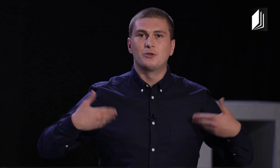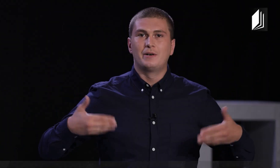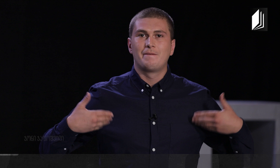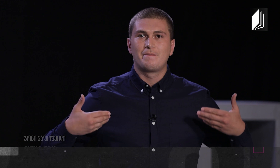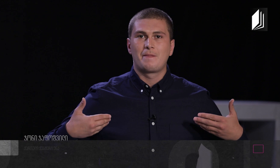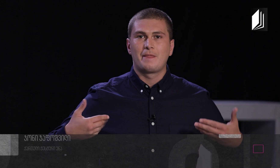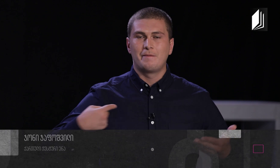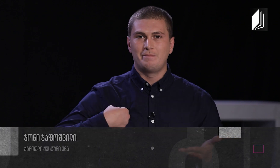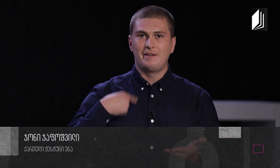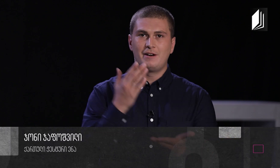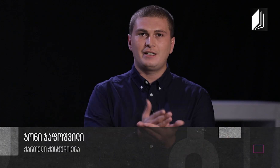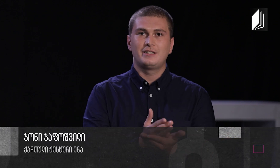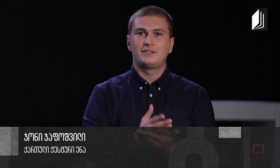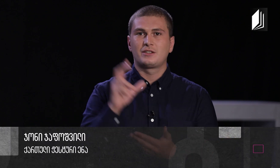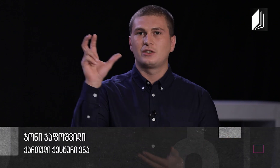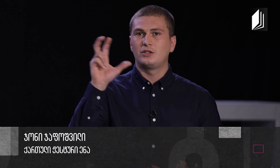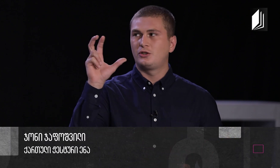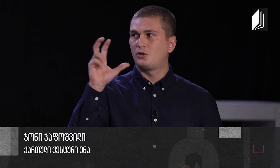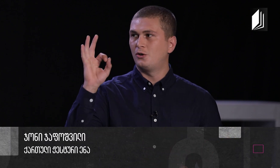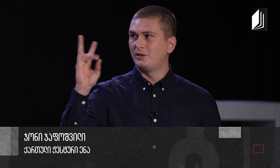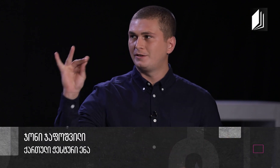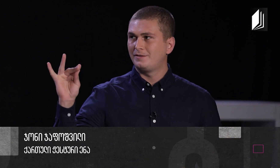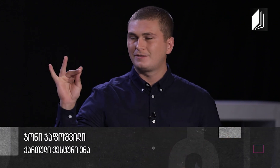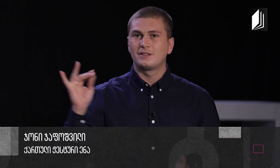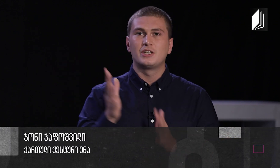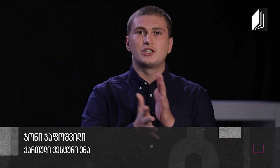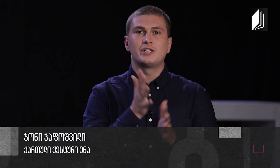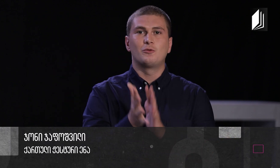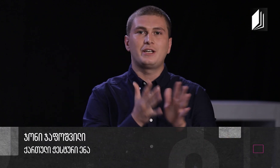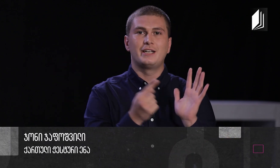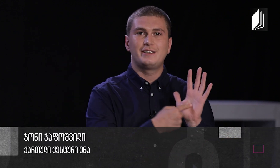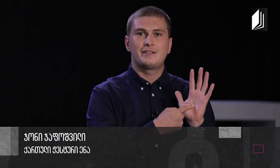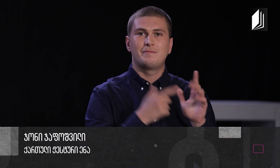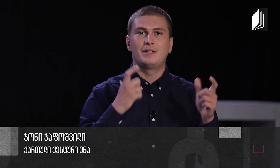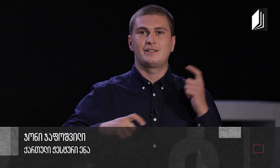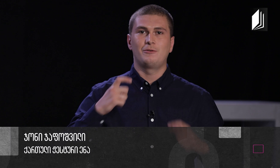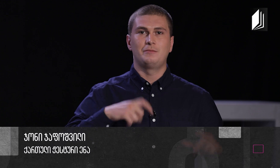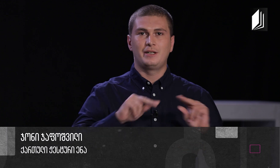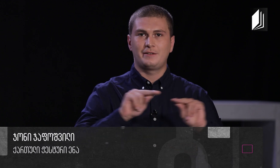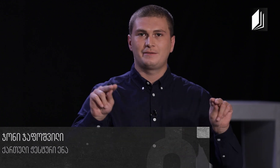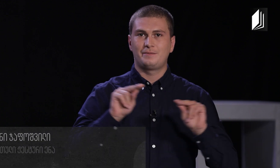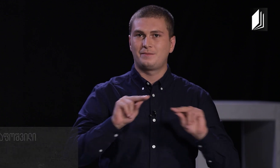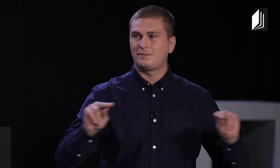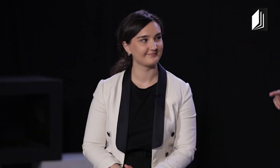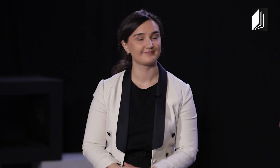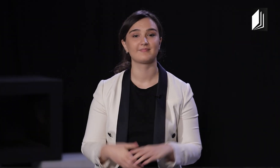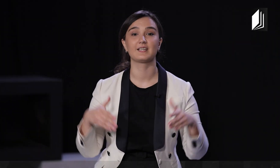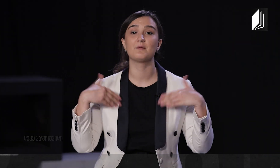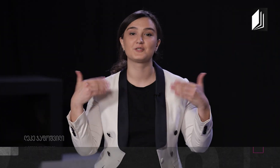გამარჯობა. მე ვარ ჯონი, შესტური ენის მასწავლებელი.